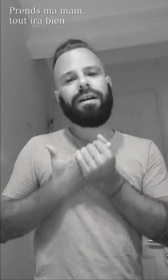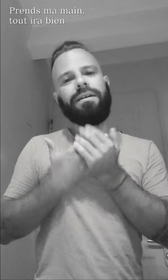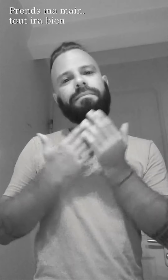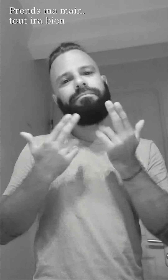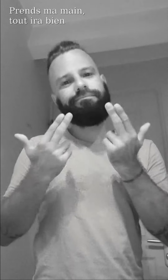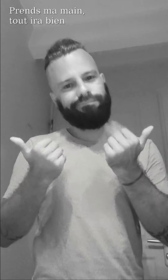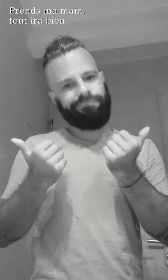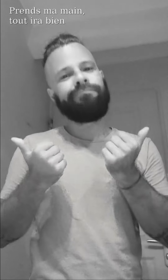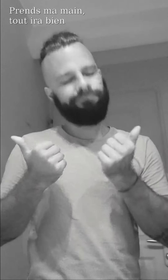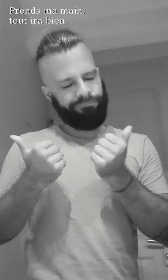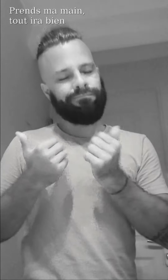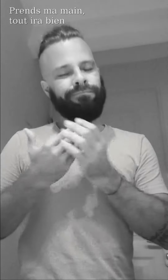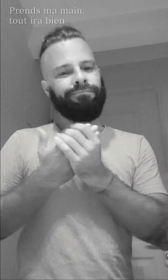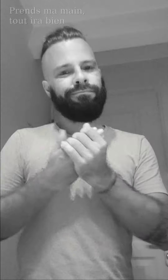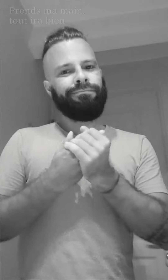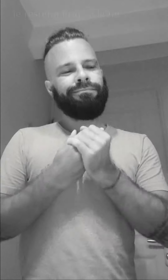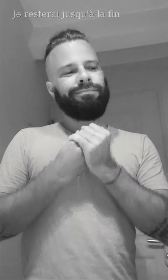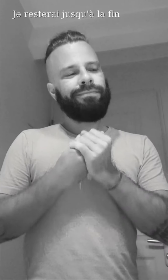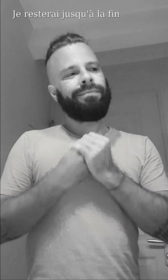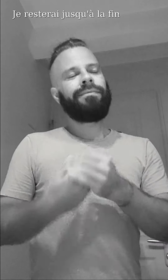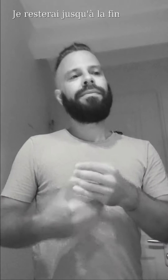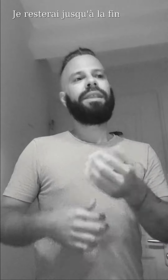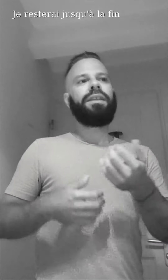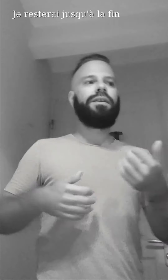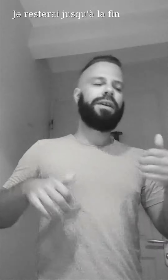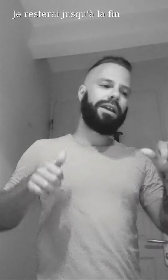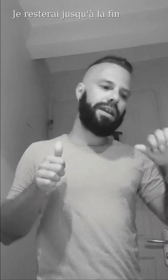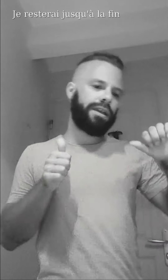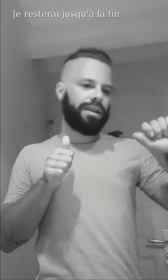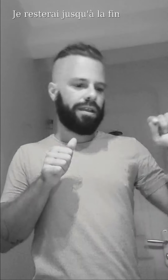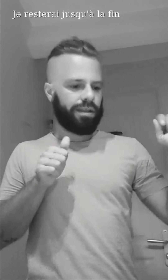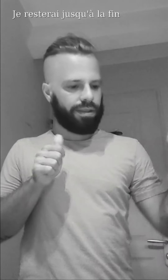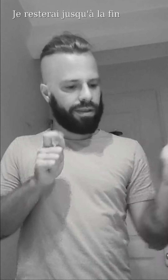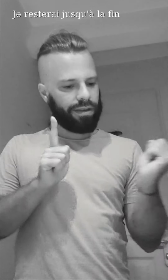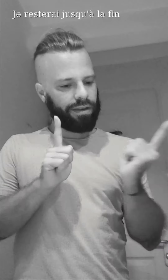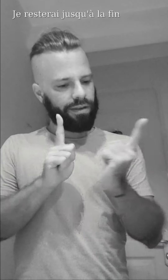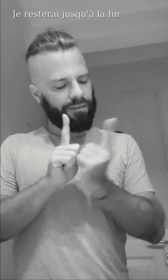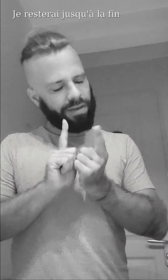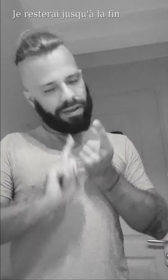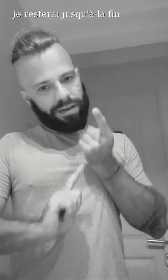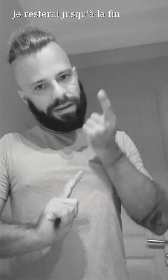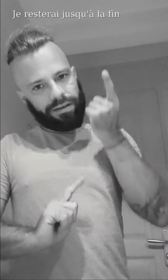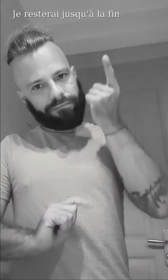ira bien. Je resterai jusqu'à la fin.